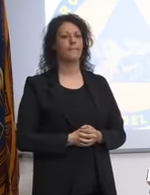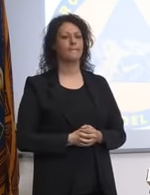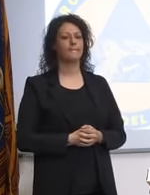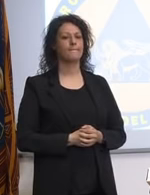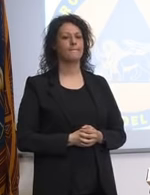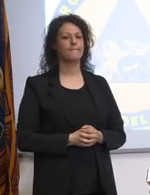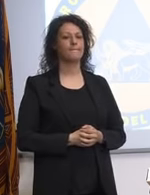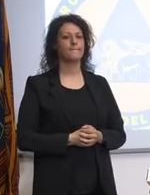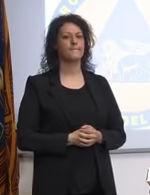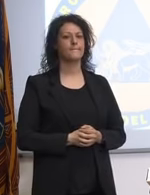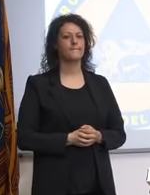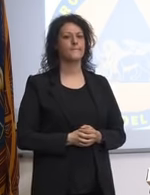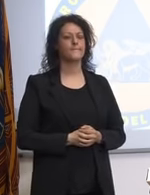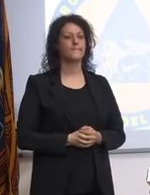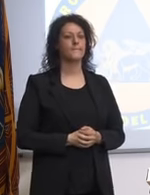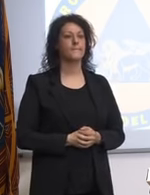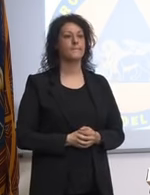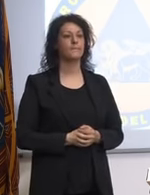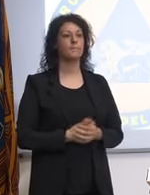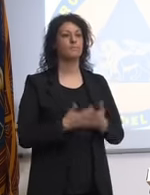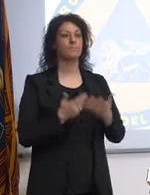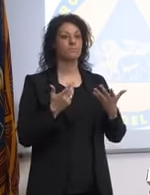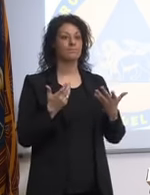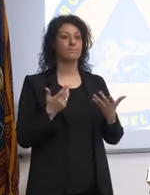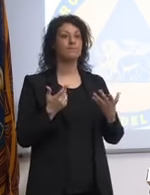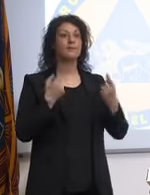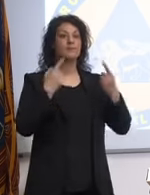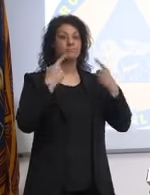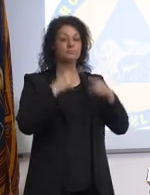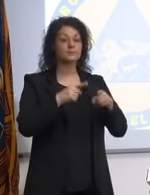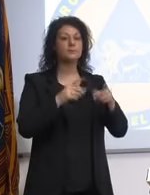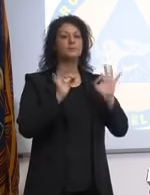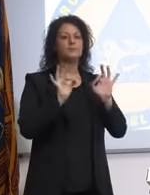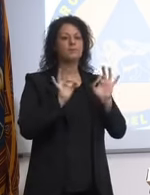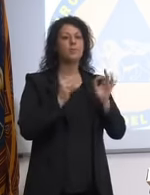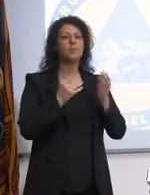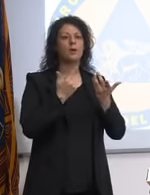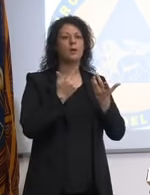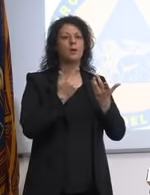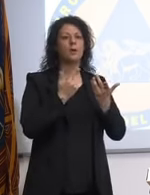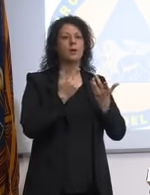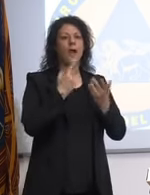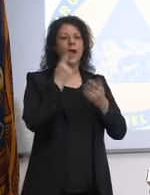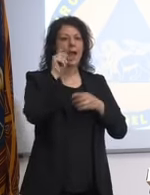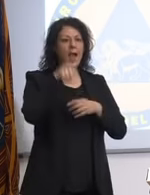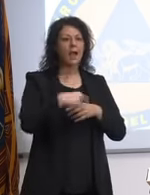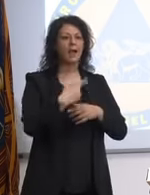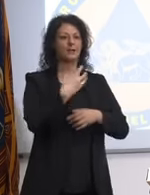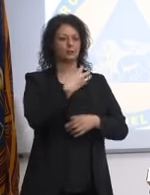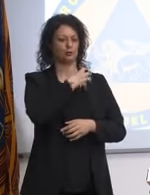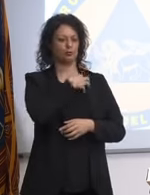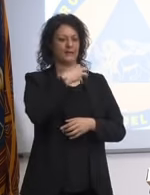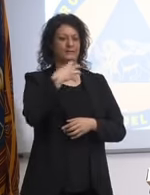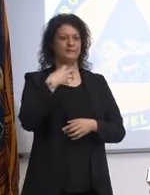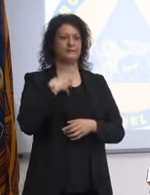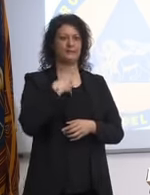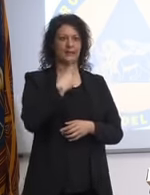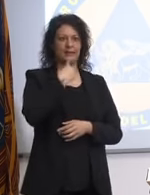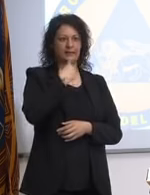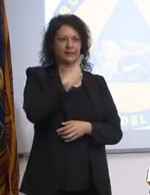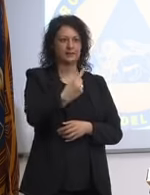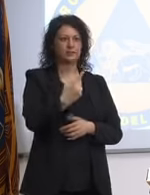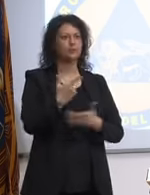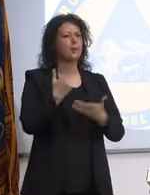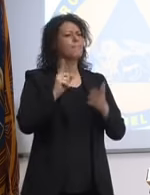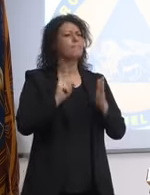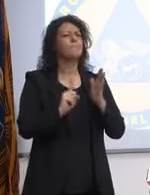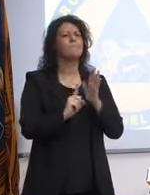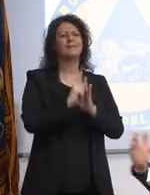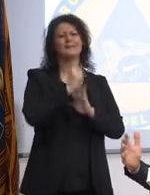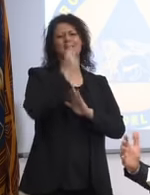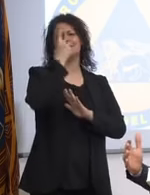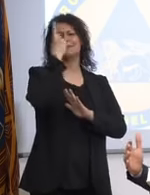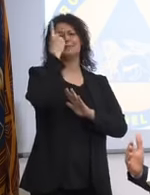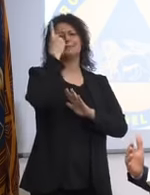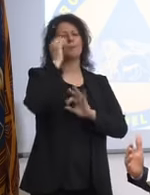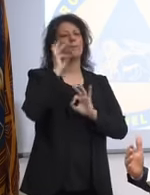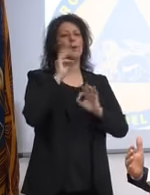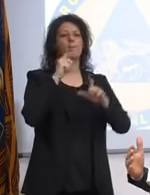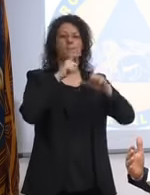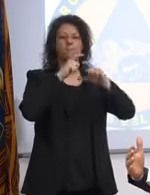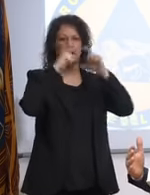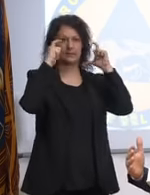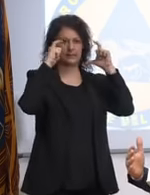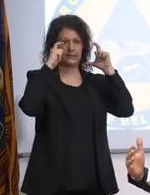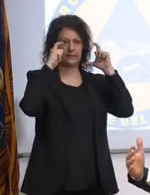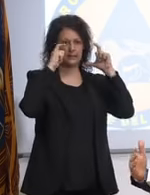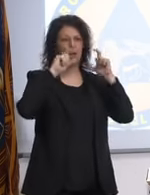fra l'altro è stato anche documentato dalla letteratura scientifica, che dice che il primo presidio in assoluto è la mascherina, poi il distanziamento